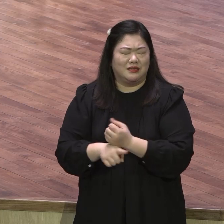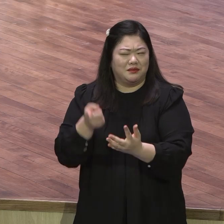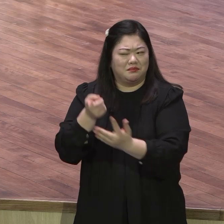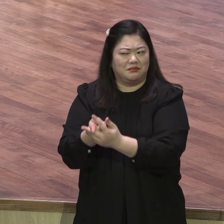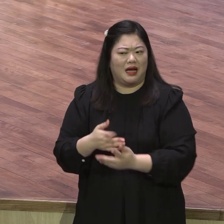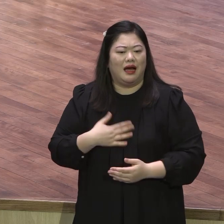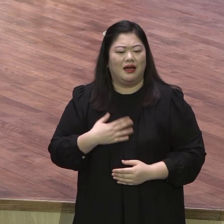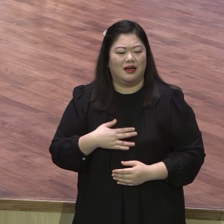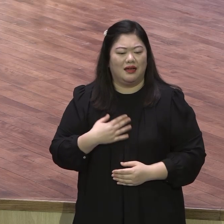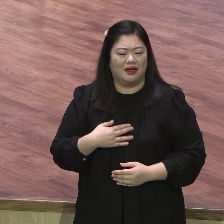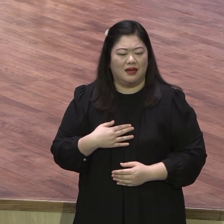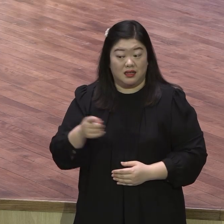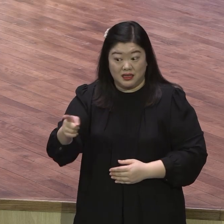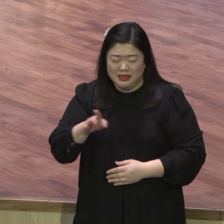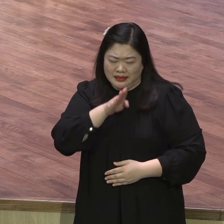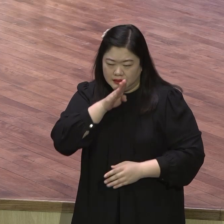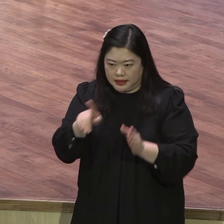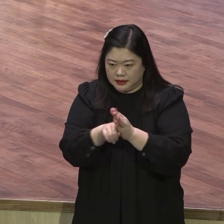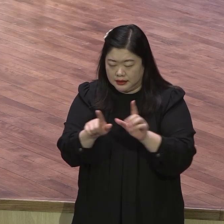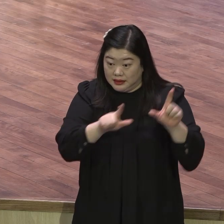서론이 거의 다 서론의 인생